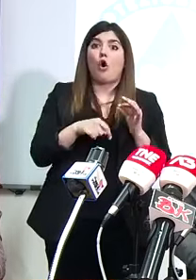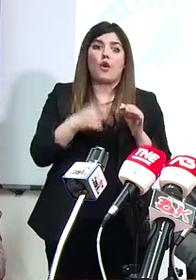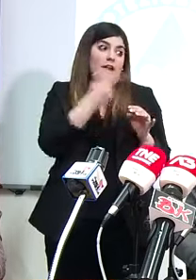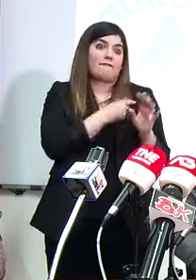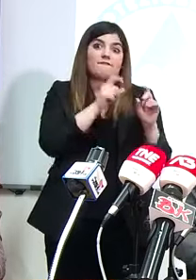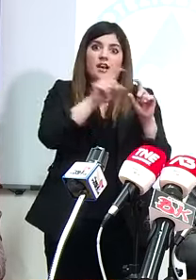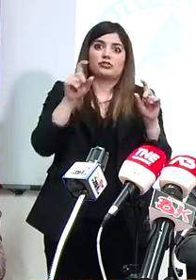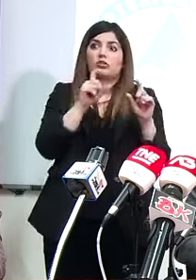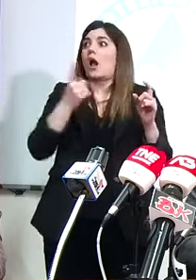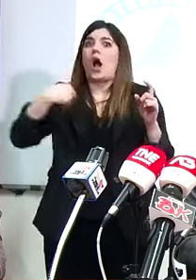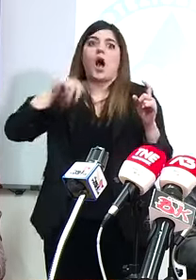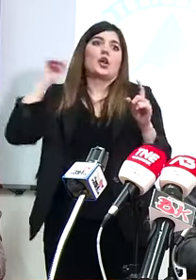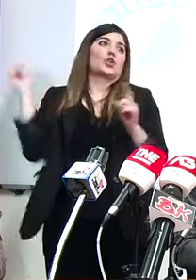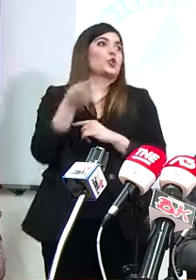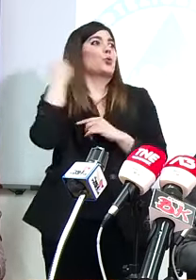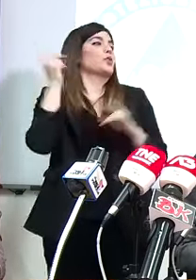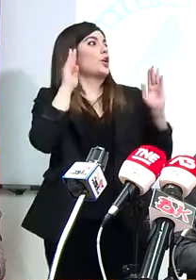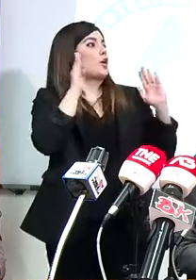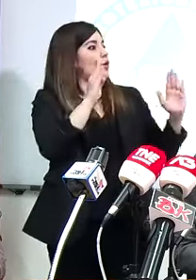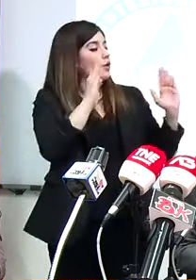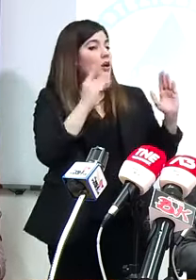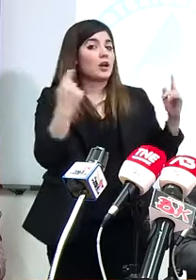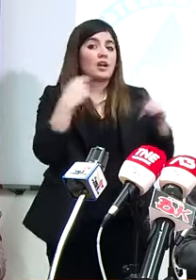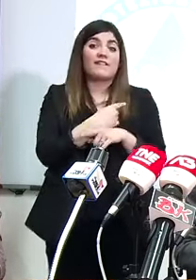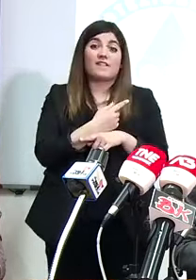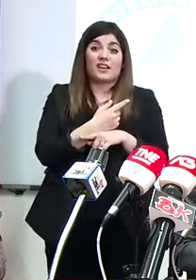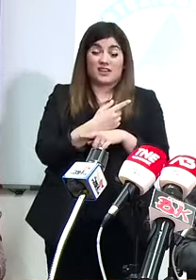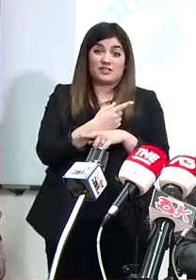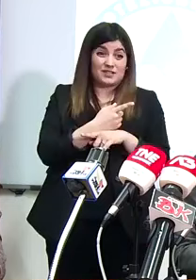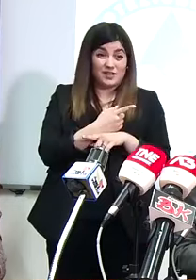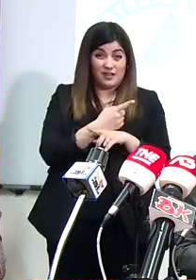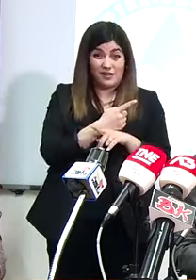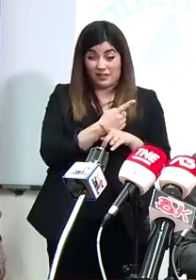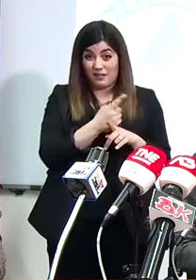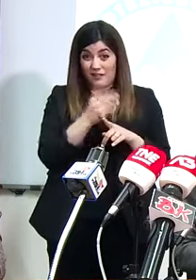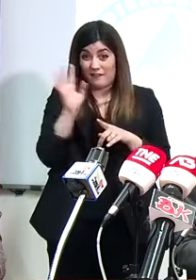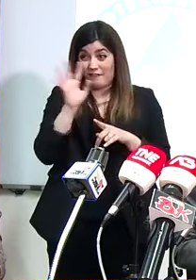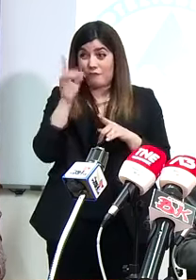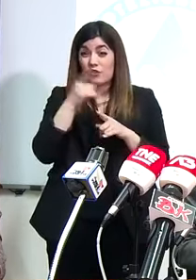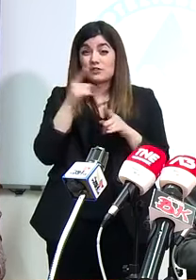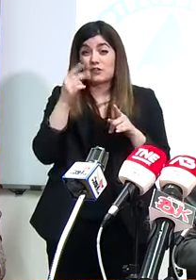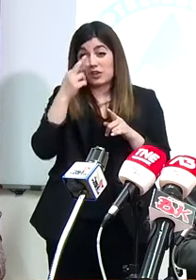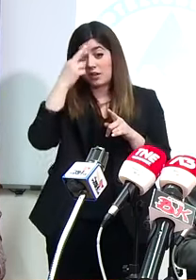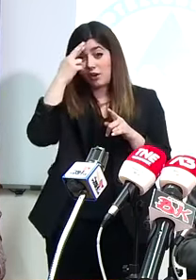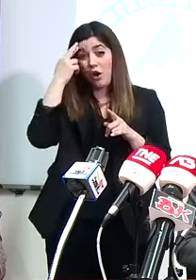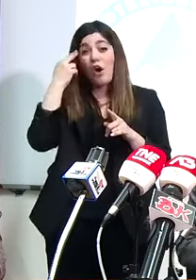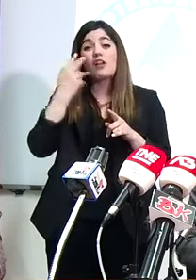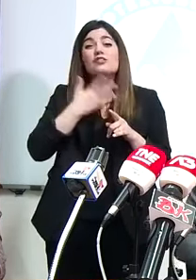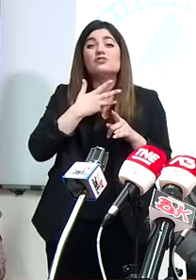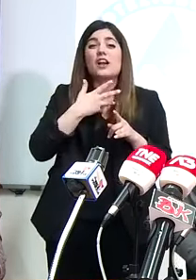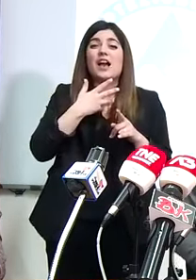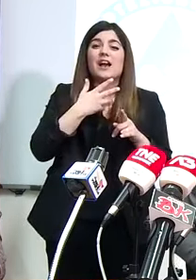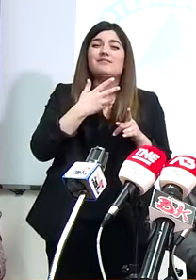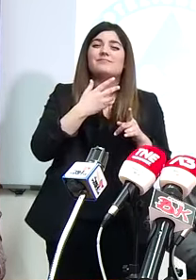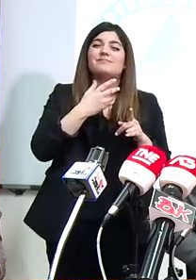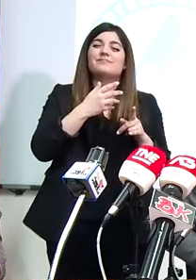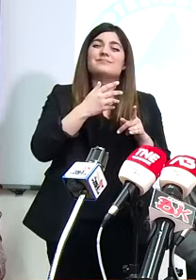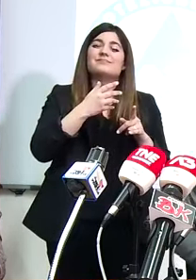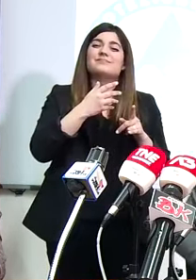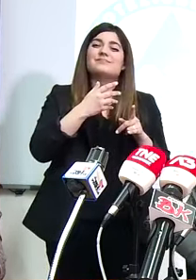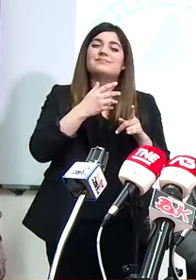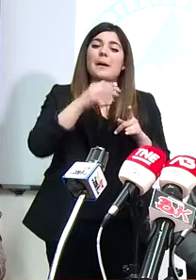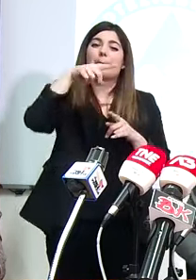dei vaccini potrei dirvi che quando son visti i sacchi nel video nella scarpata della pedemontana la prima roba che ho detto io al